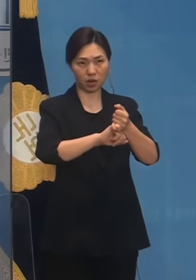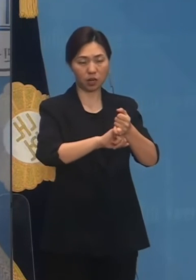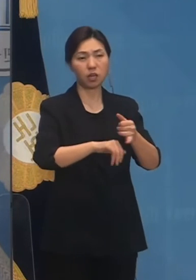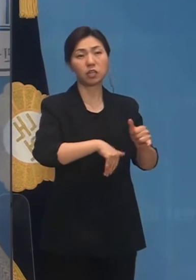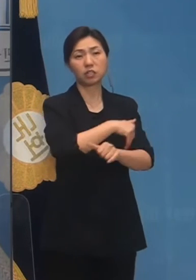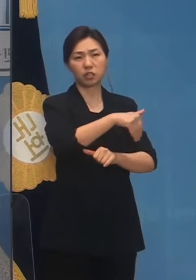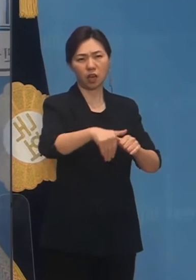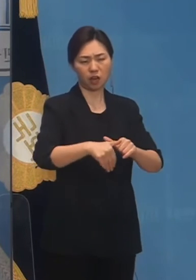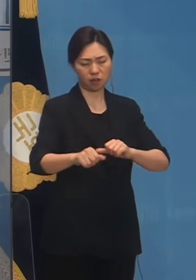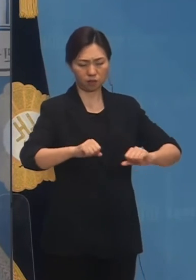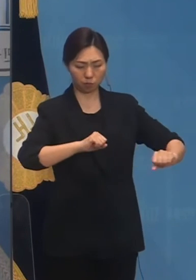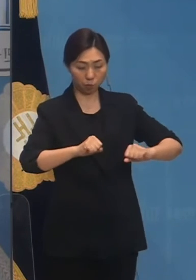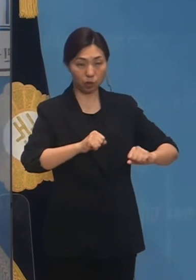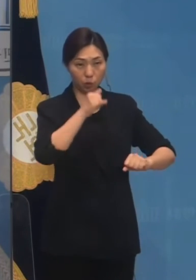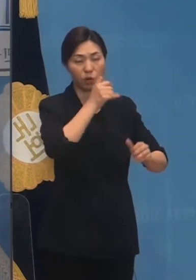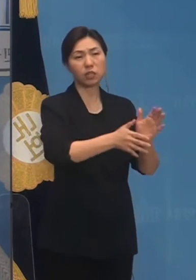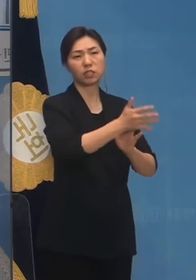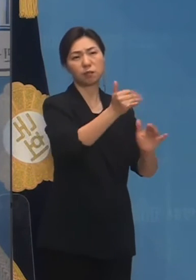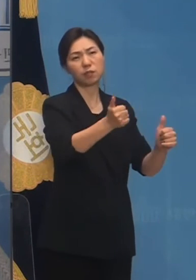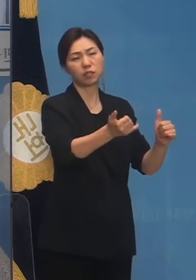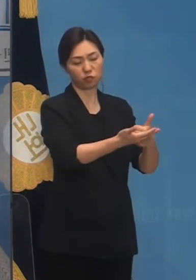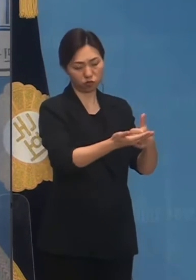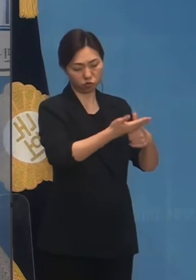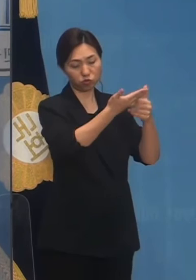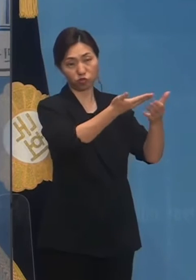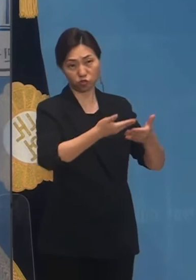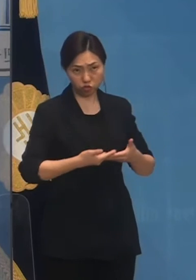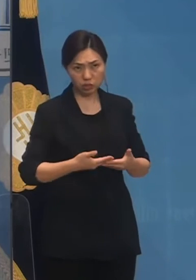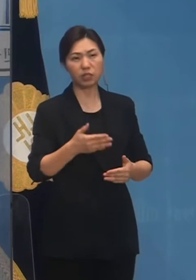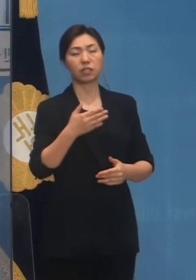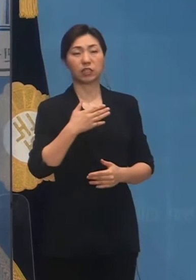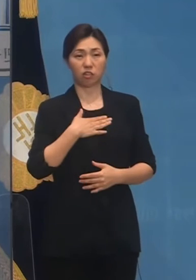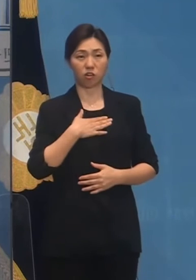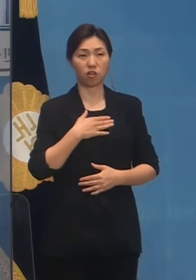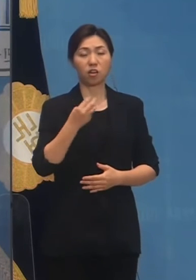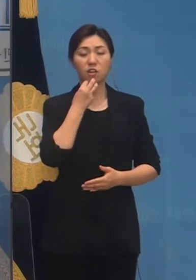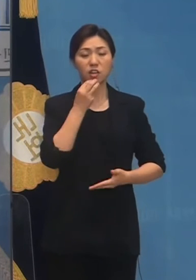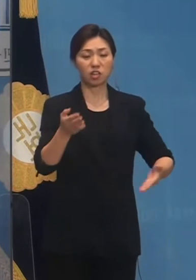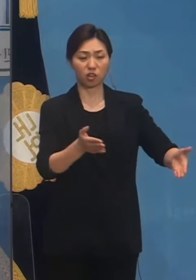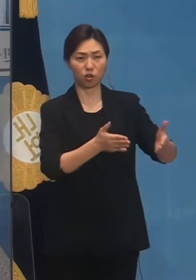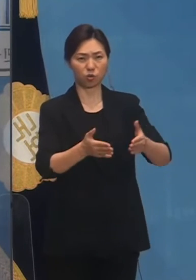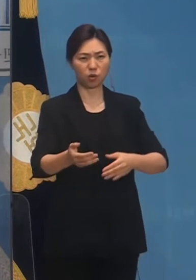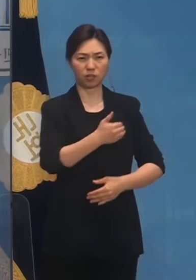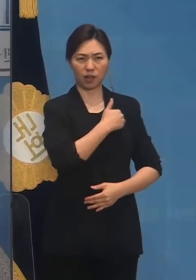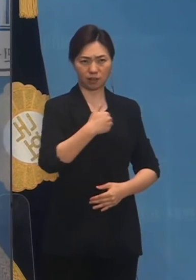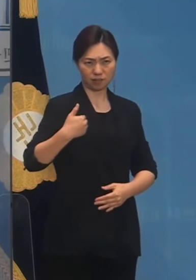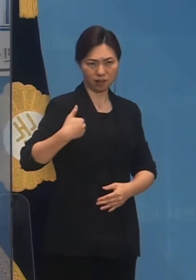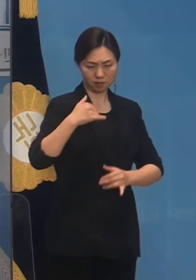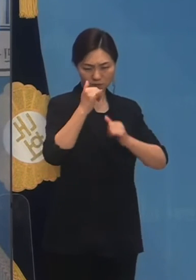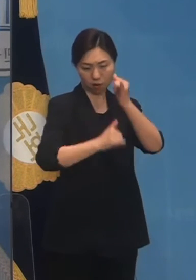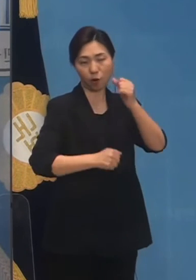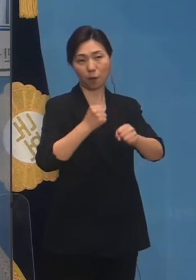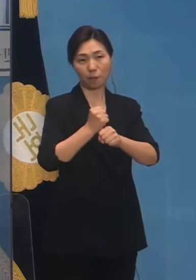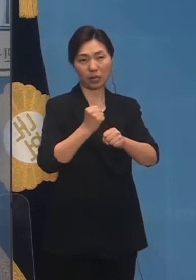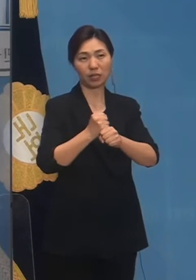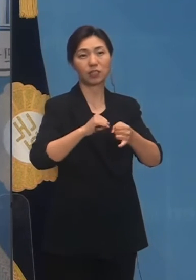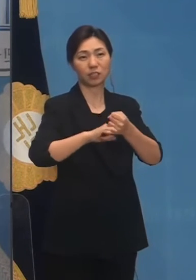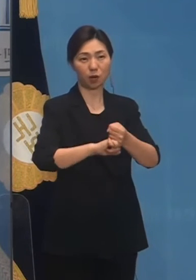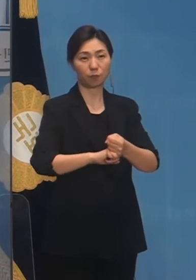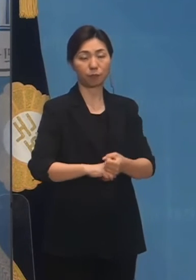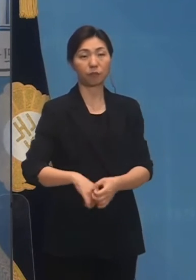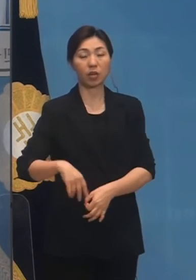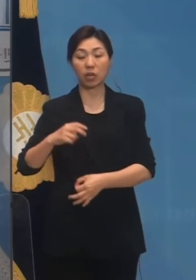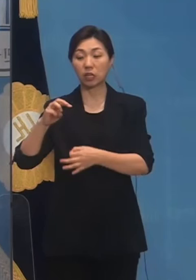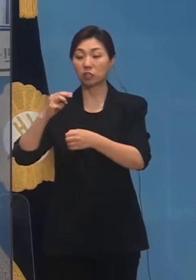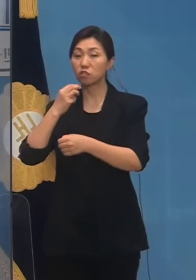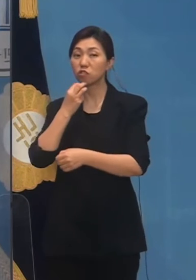저 연평은 지금까지 걸어온 것처럼 경기도의 길을 당당히 걸어가겠습니다. 여의도와 서울이 변방